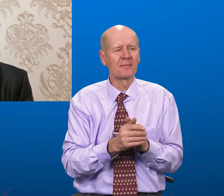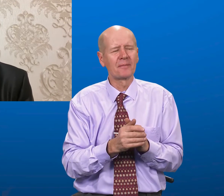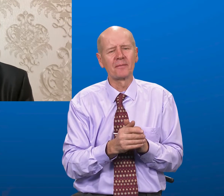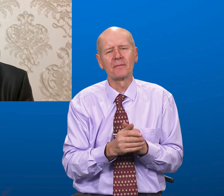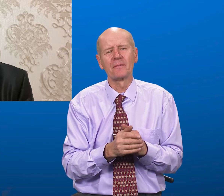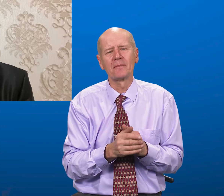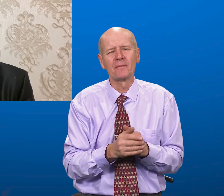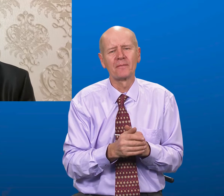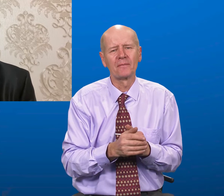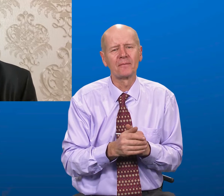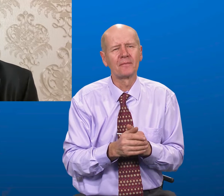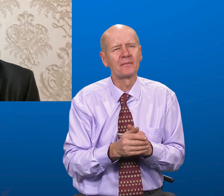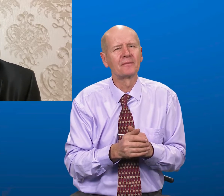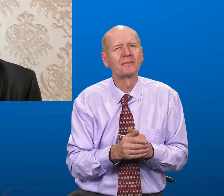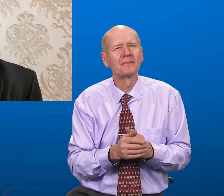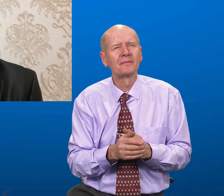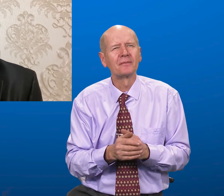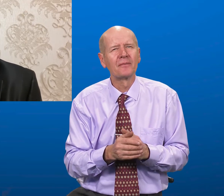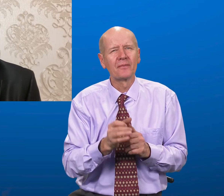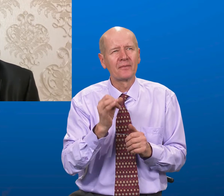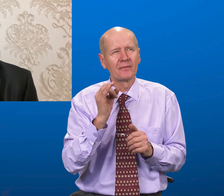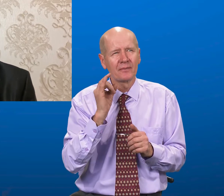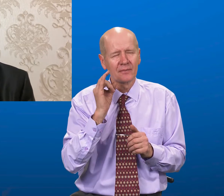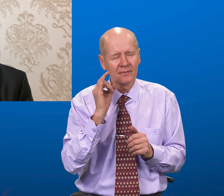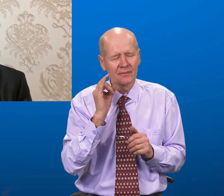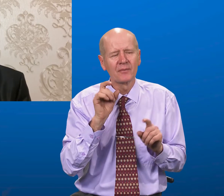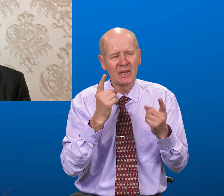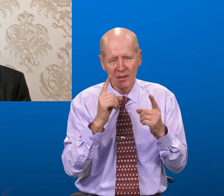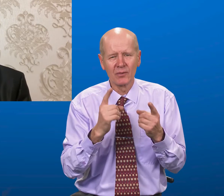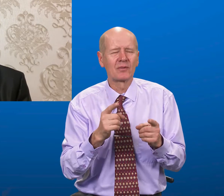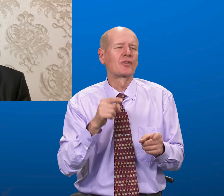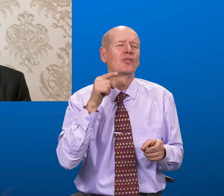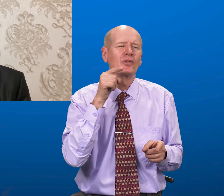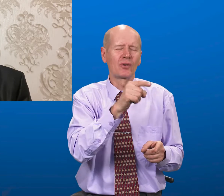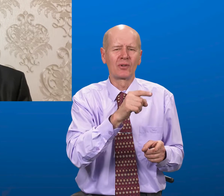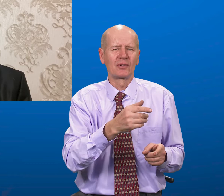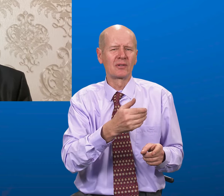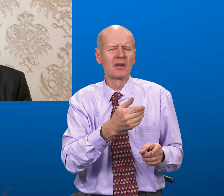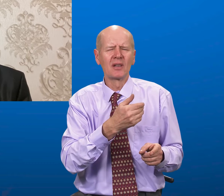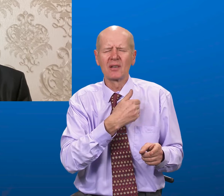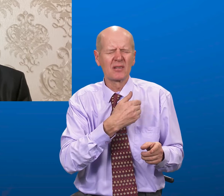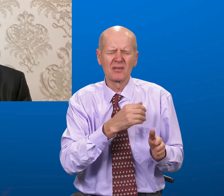Недоумевала собака, ведь он всегда заставлял ее лаять. Поджав